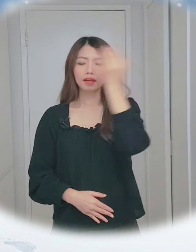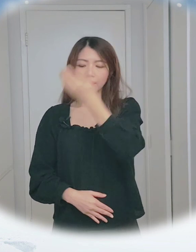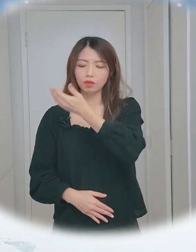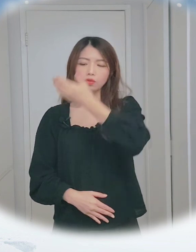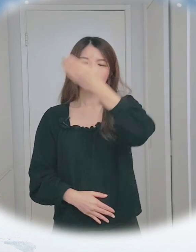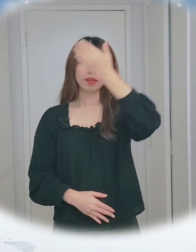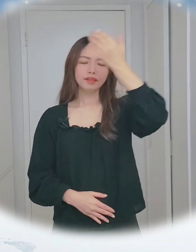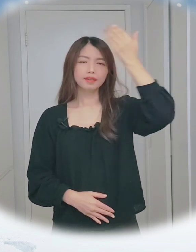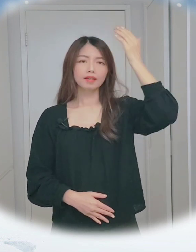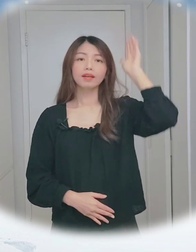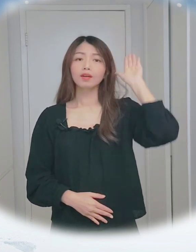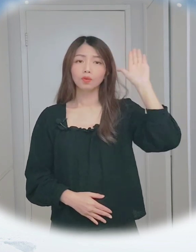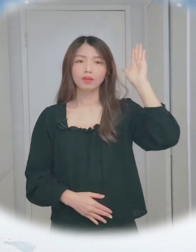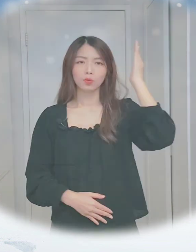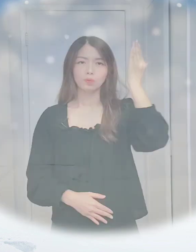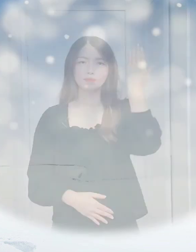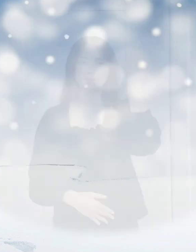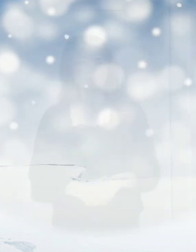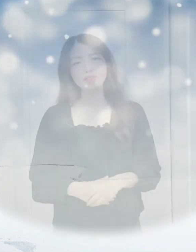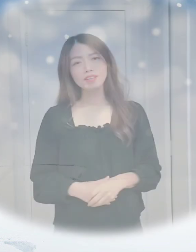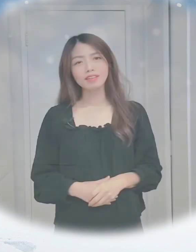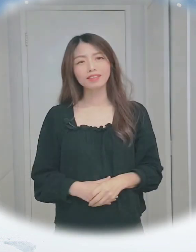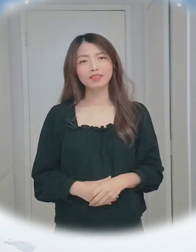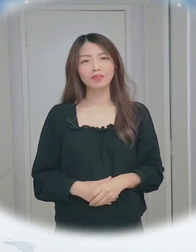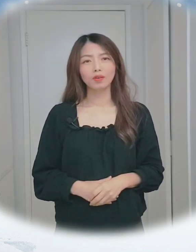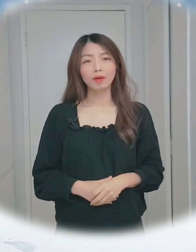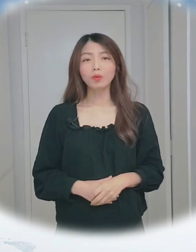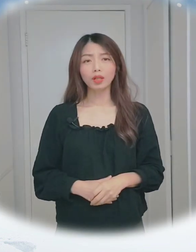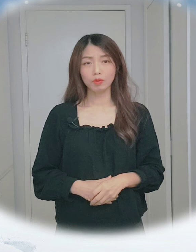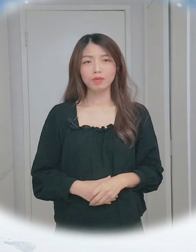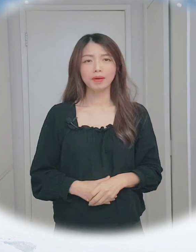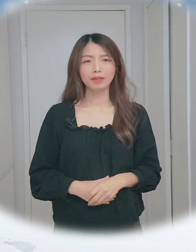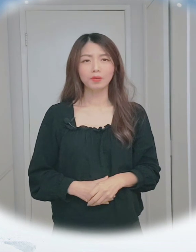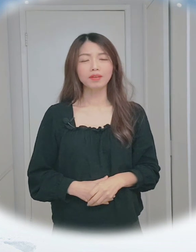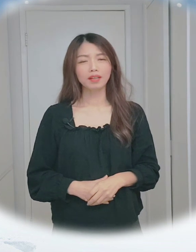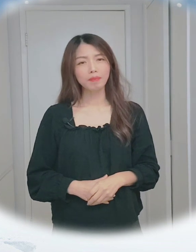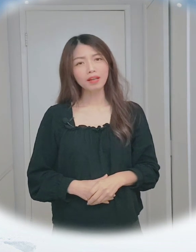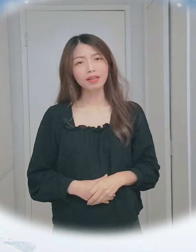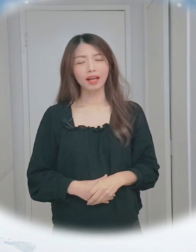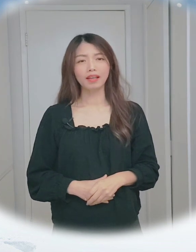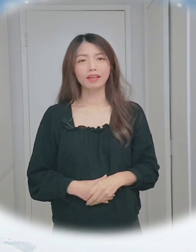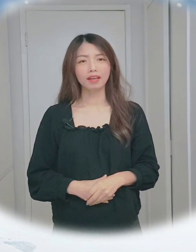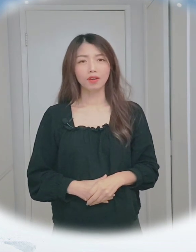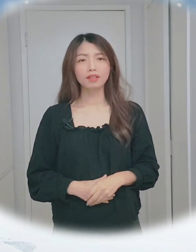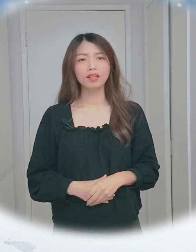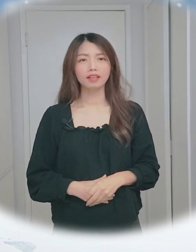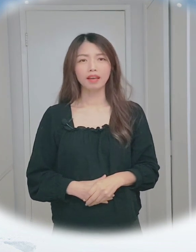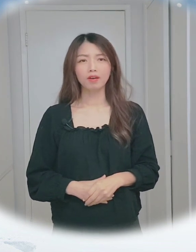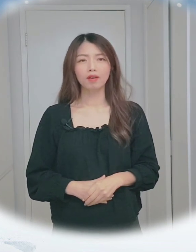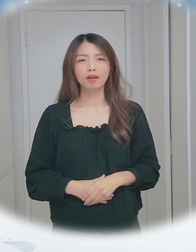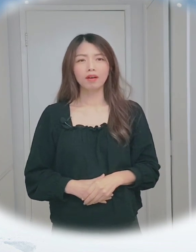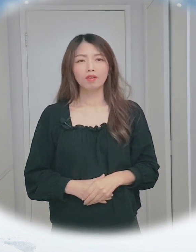됩니다. 꿈이 되죠. 이번 찬양은 반복되는 부분이 많아서 굉장히 빨리 간단하게 이렇게